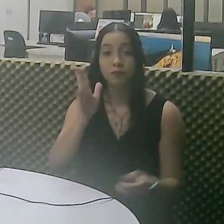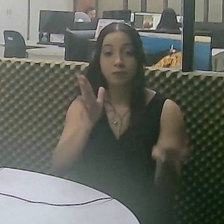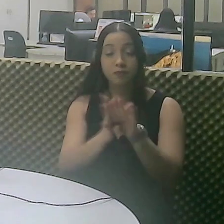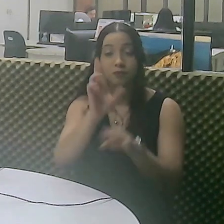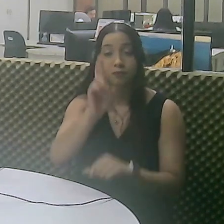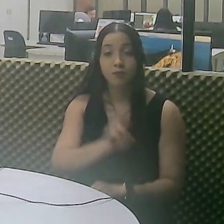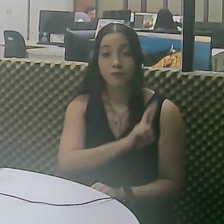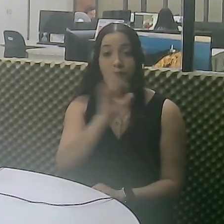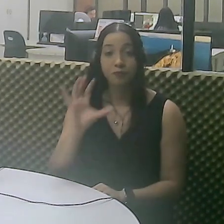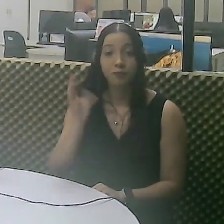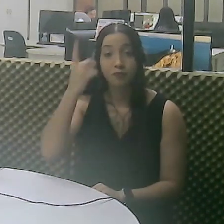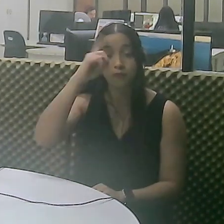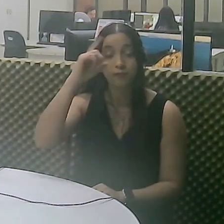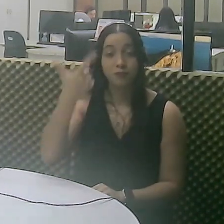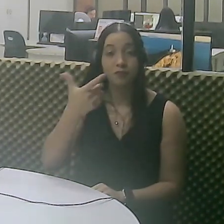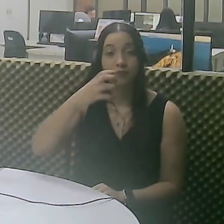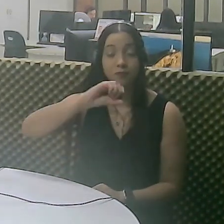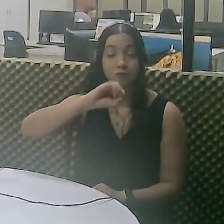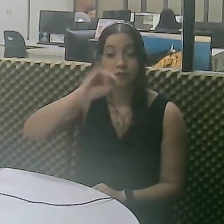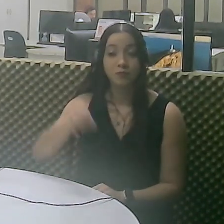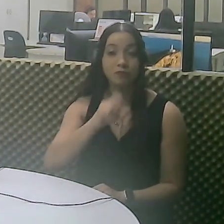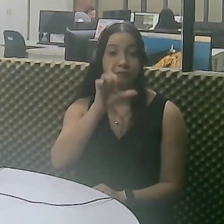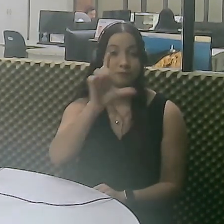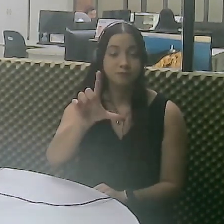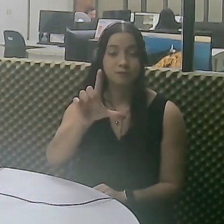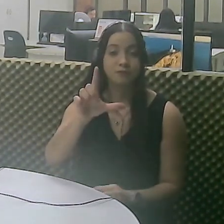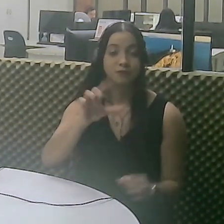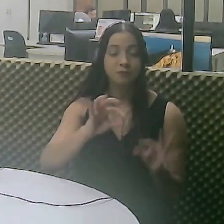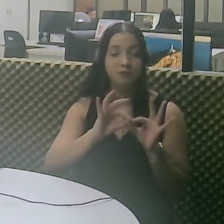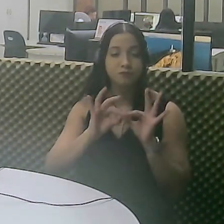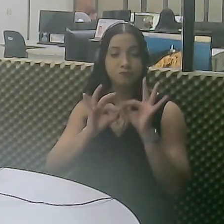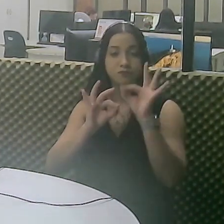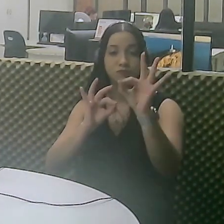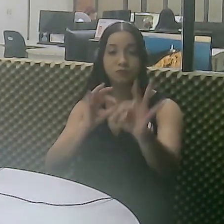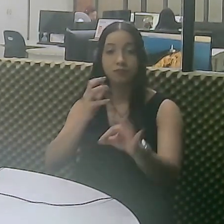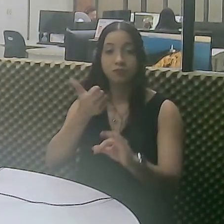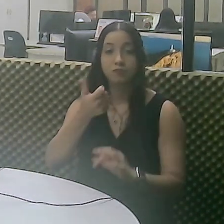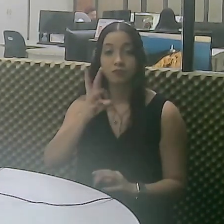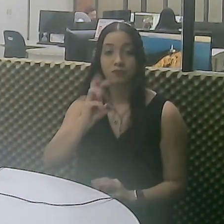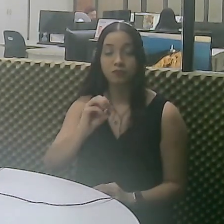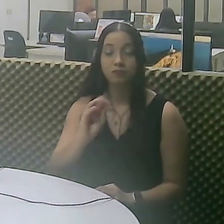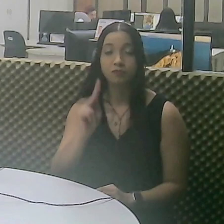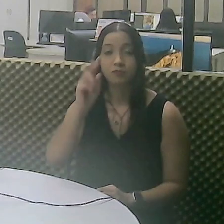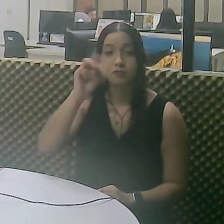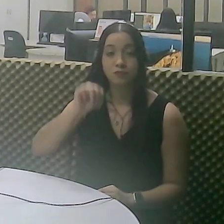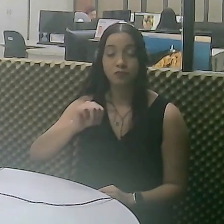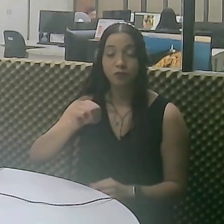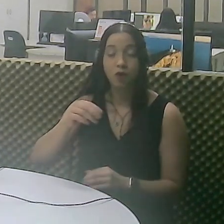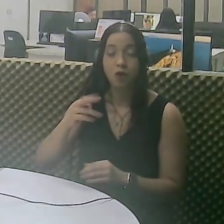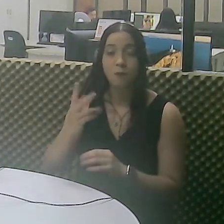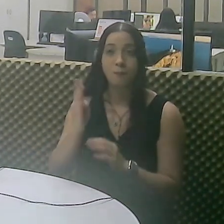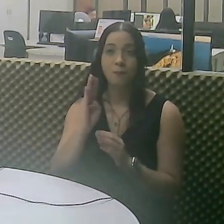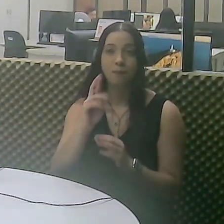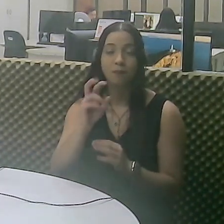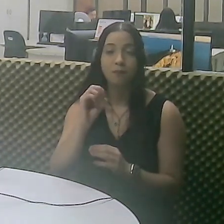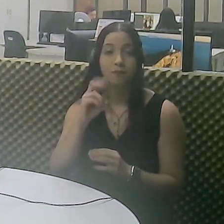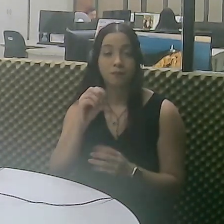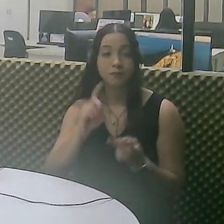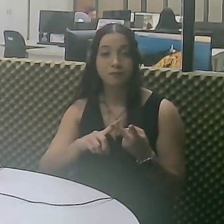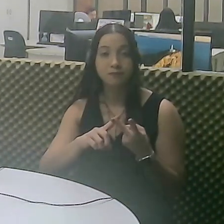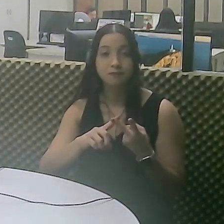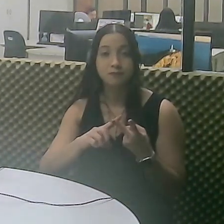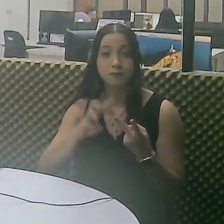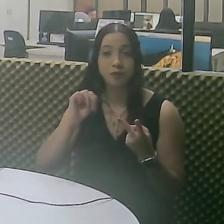Uberlândia-Romaria acontece no dia 29 de julho, com trajeto de 130 quilômetros feito pelas rodovias